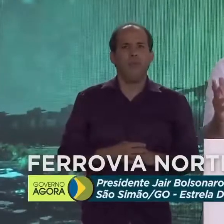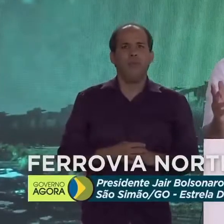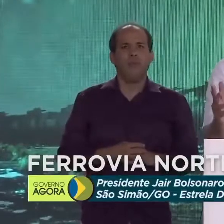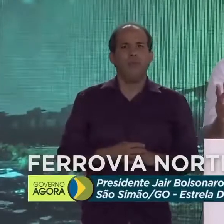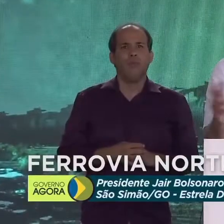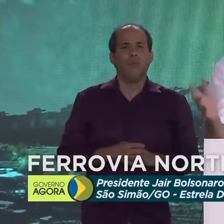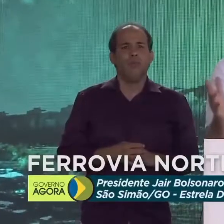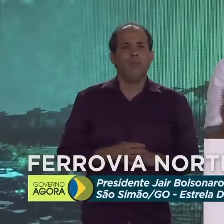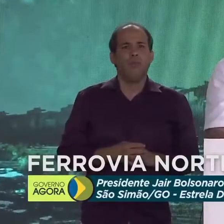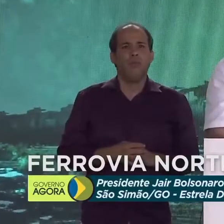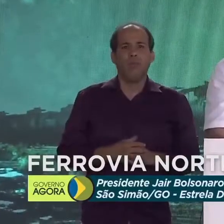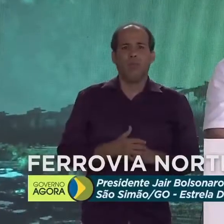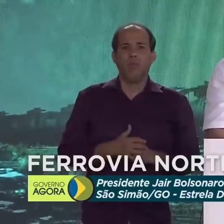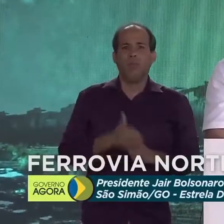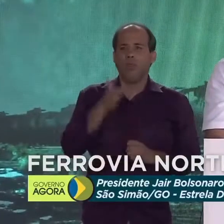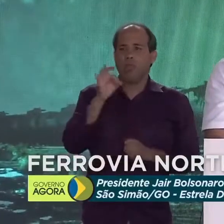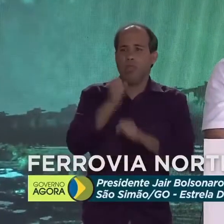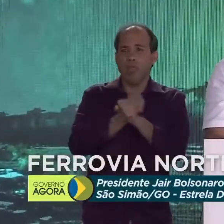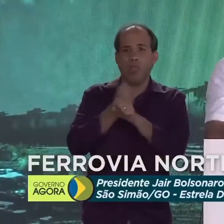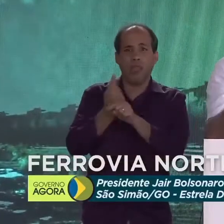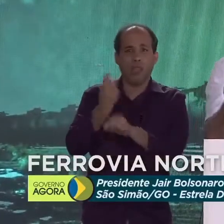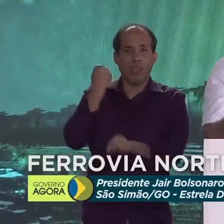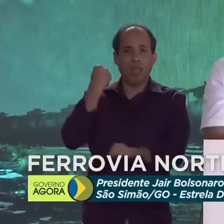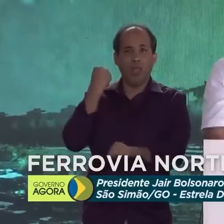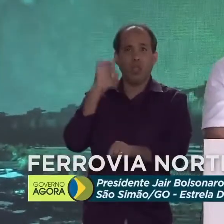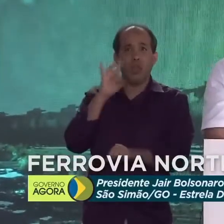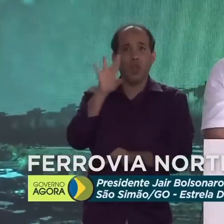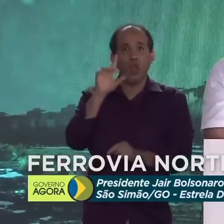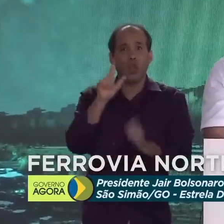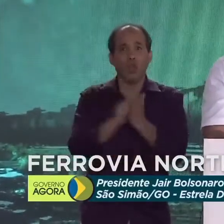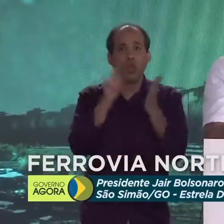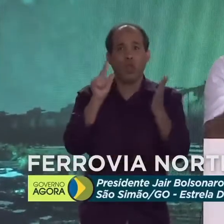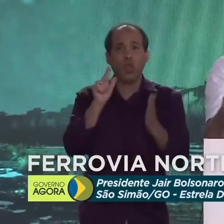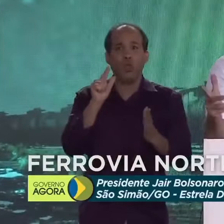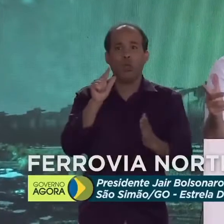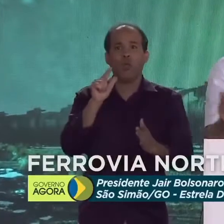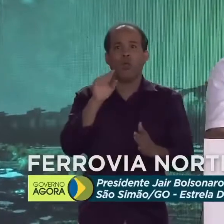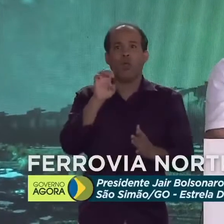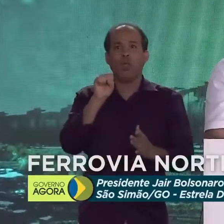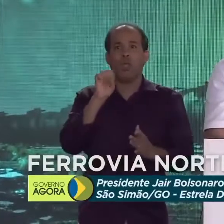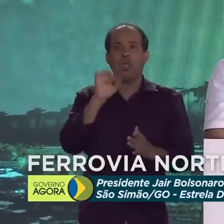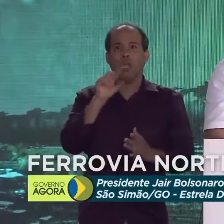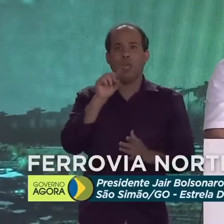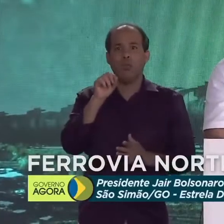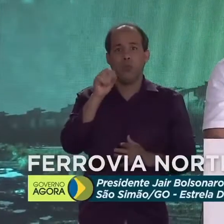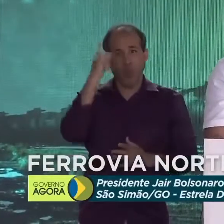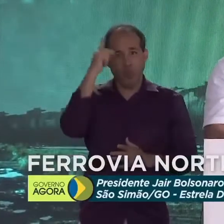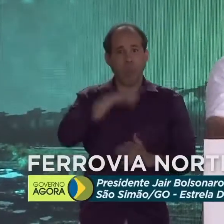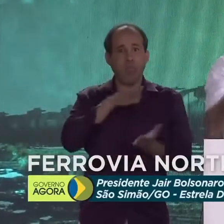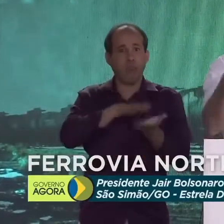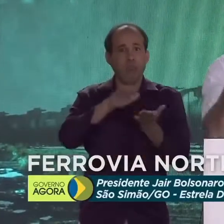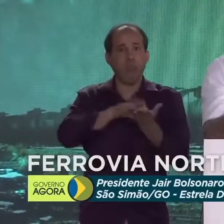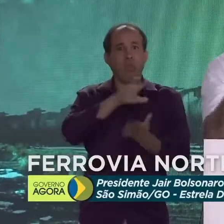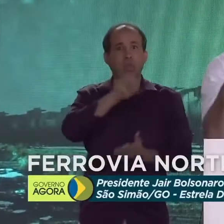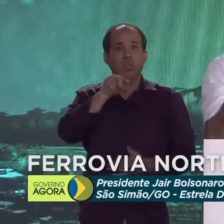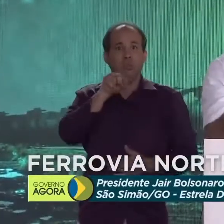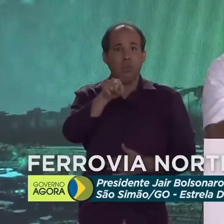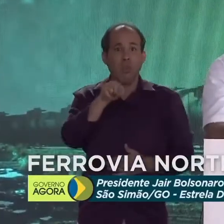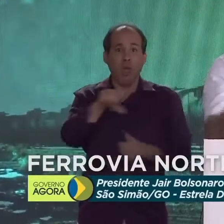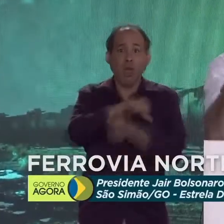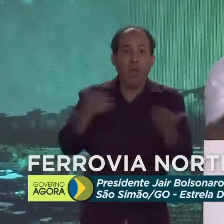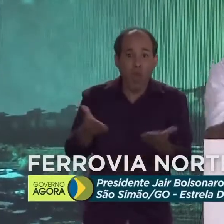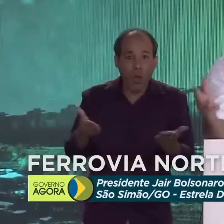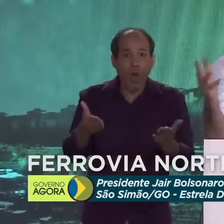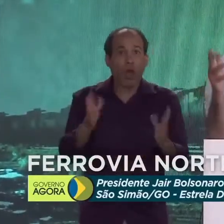Há 10 anos, só o jornal Estado de São Paulo tinha 500 mil exemplares. Hoje, os 10 maiores